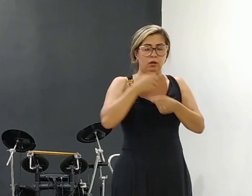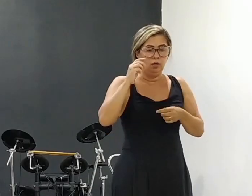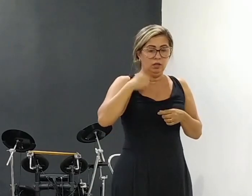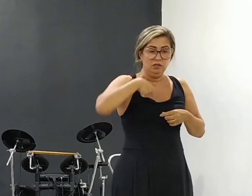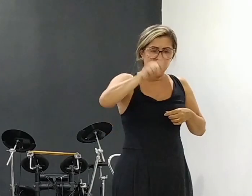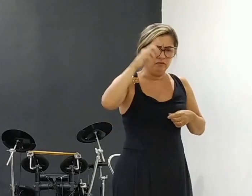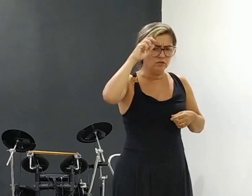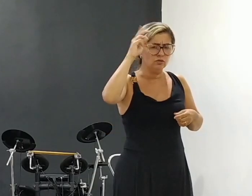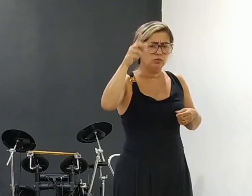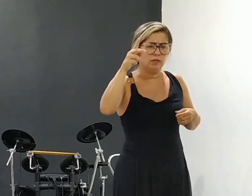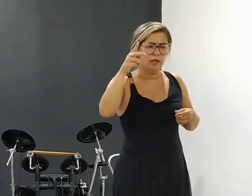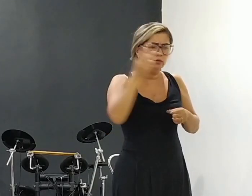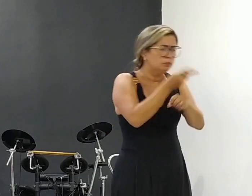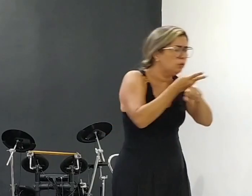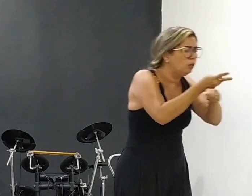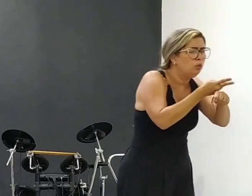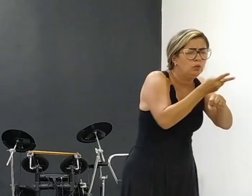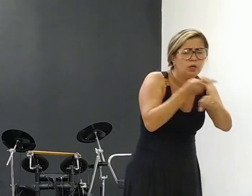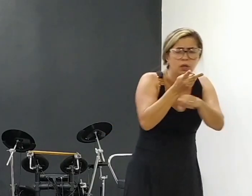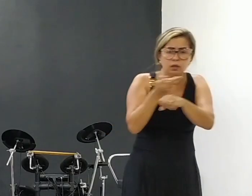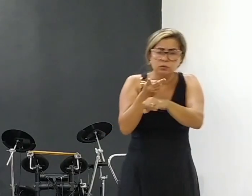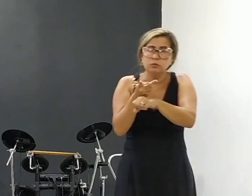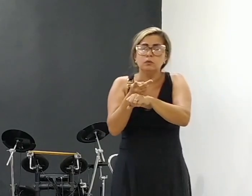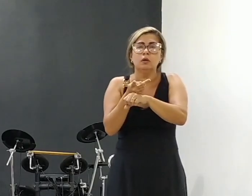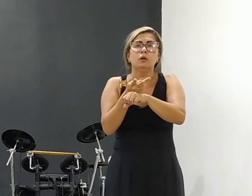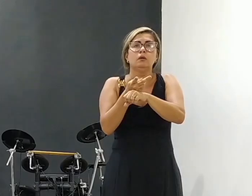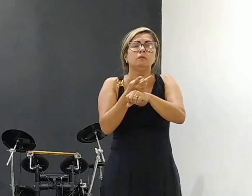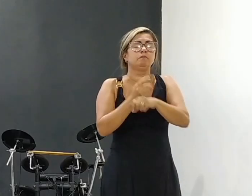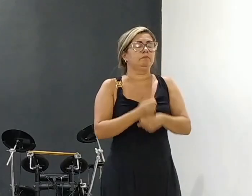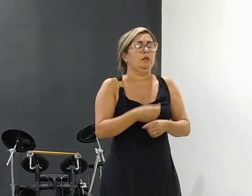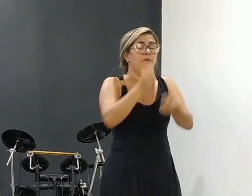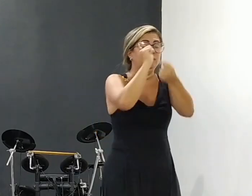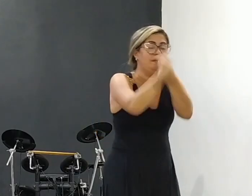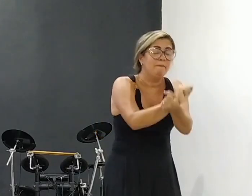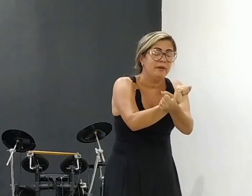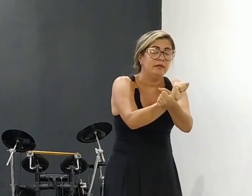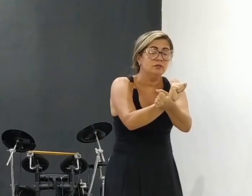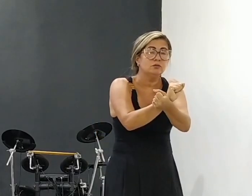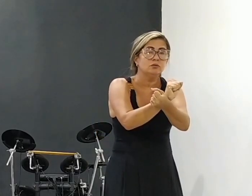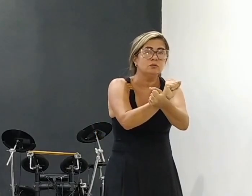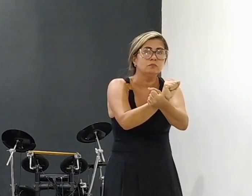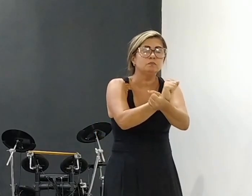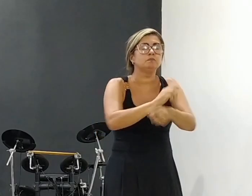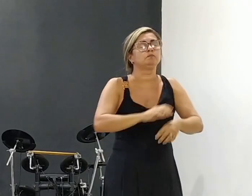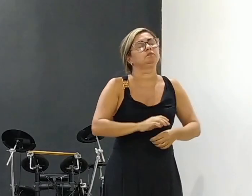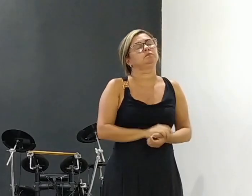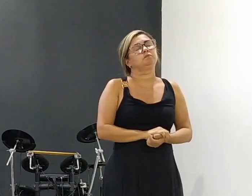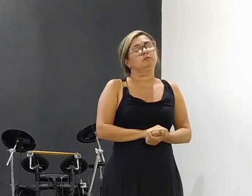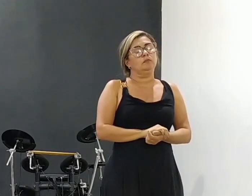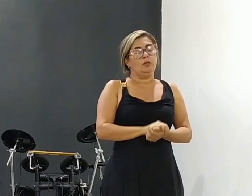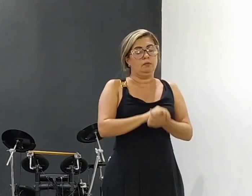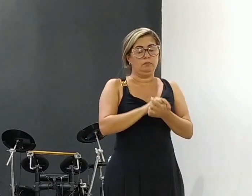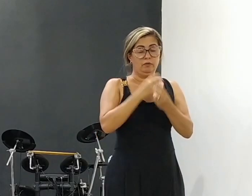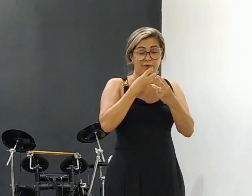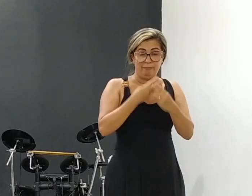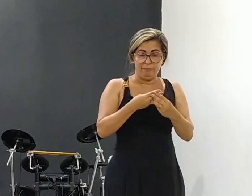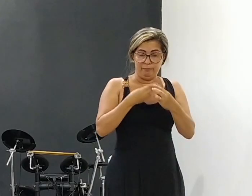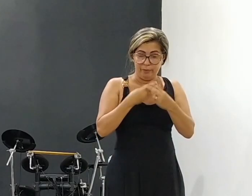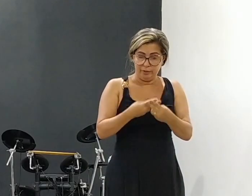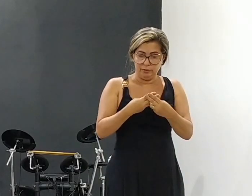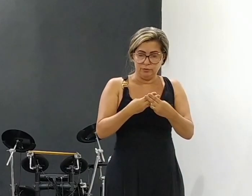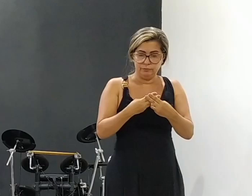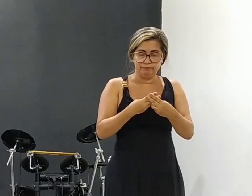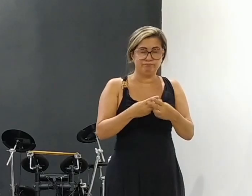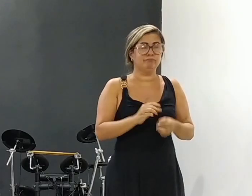soldados, para poder achá-lo, para encontrá-lo, para que ele fosse preso e respondesse pelo seu crime. Mas ninguém o